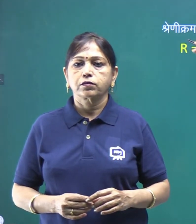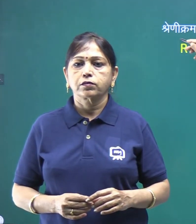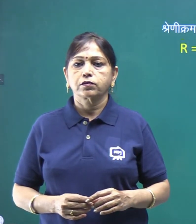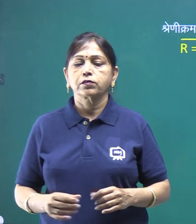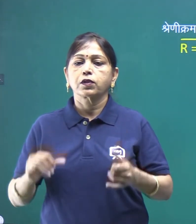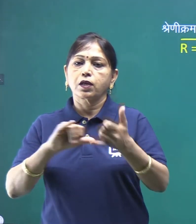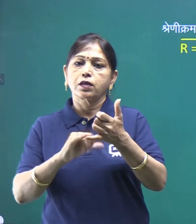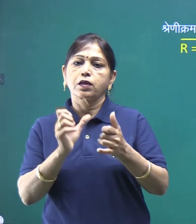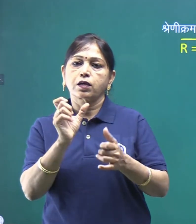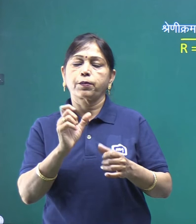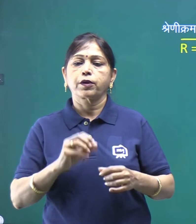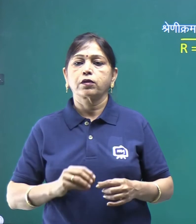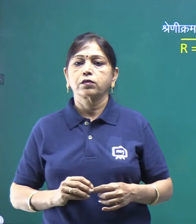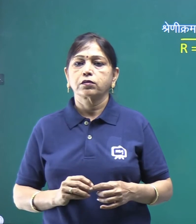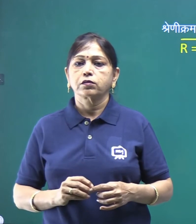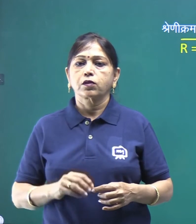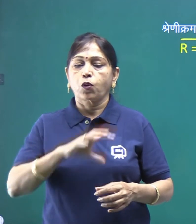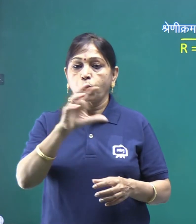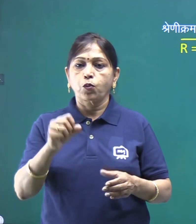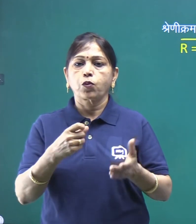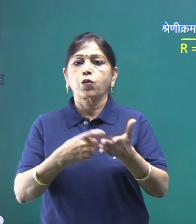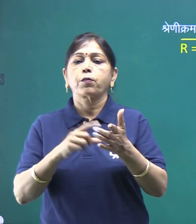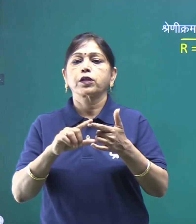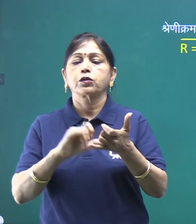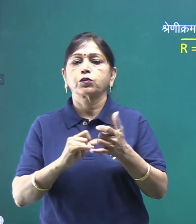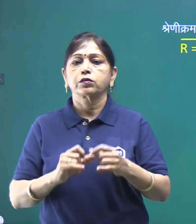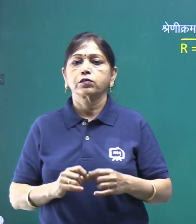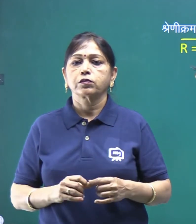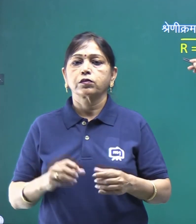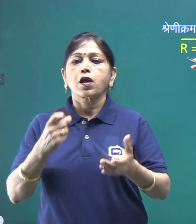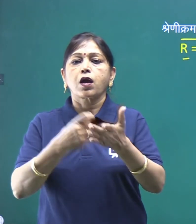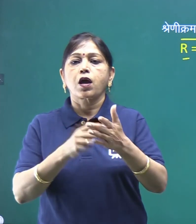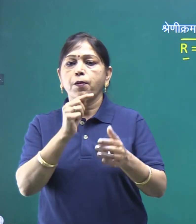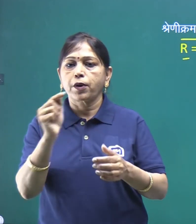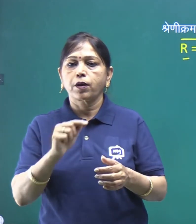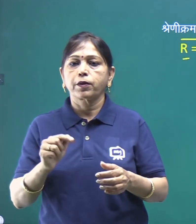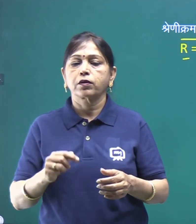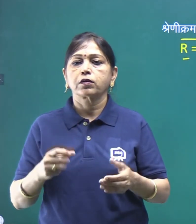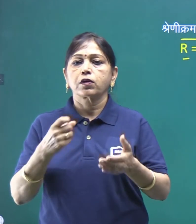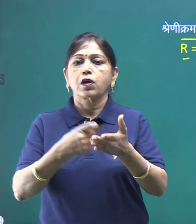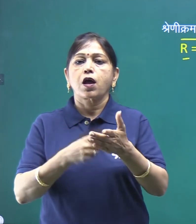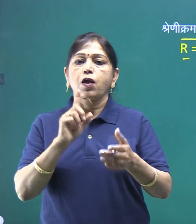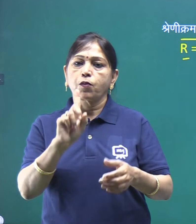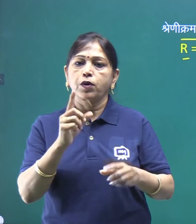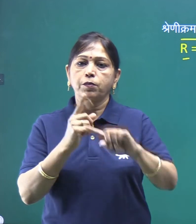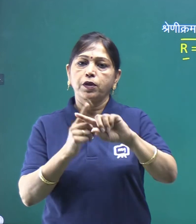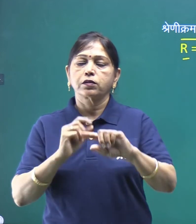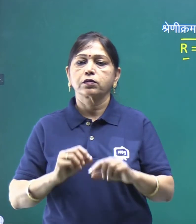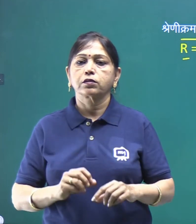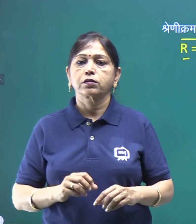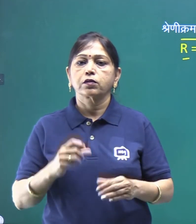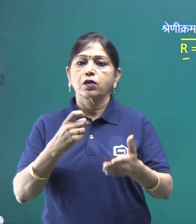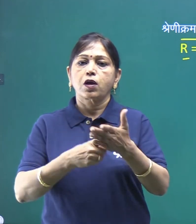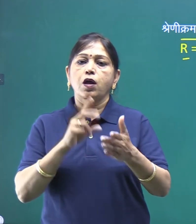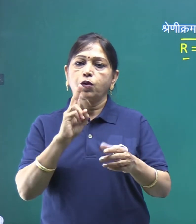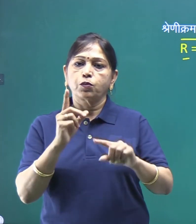श्रेणी क्रम में कुल प्रतिरोध R बराबर R1 प्लस